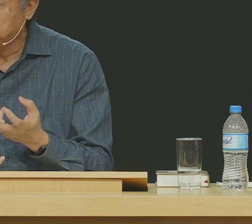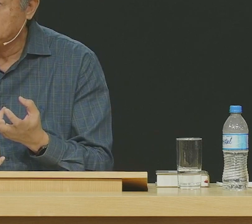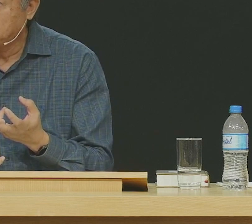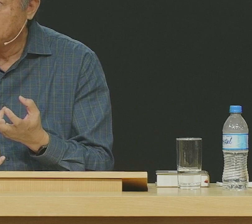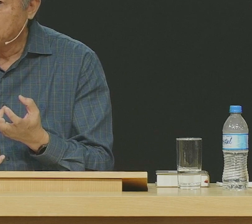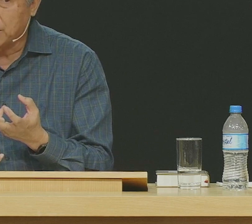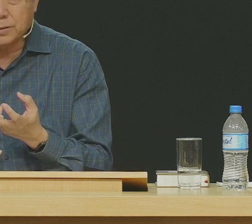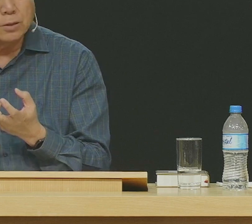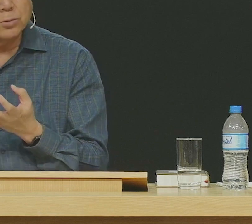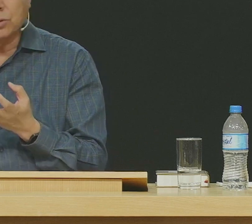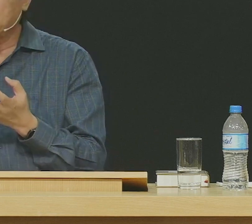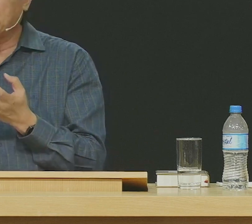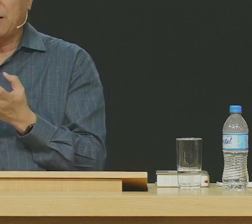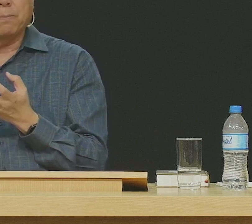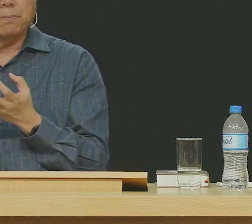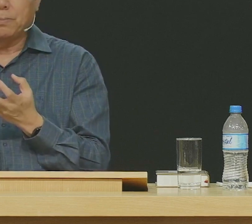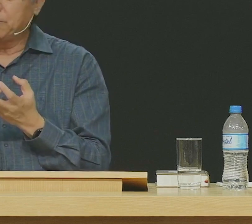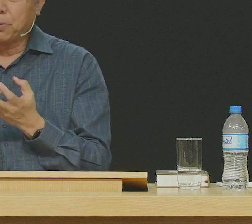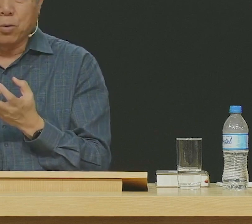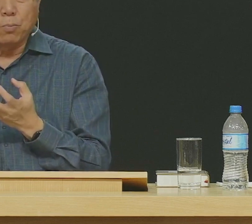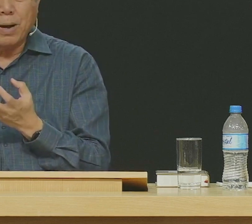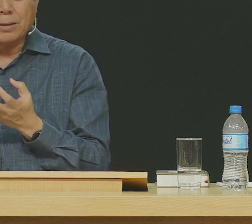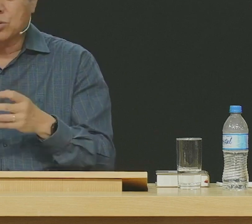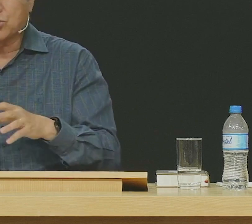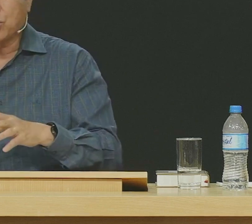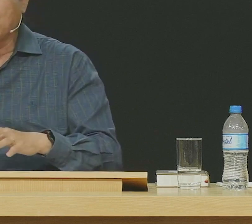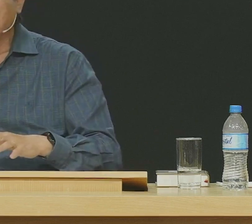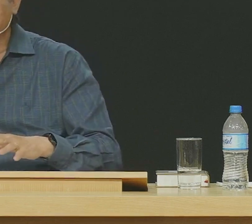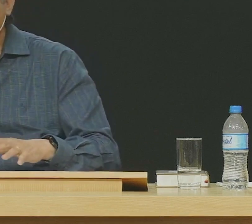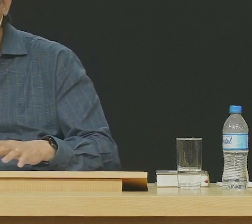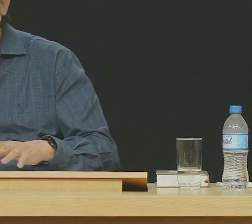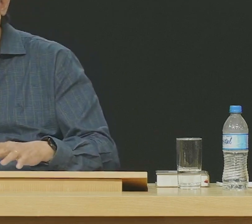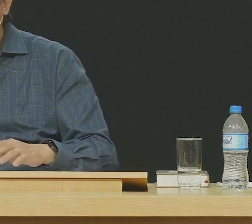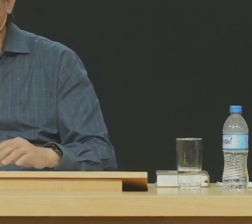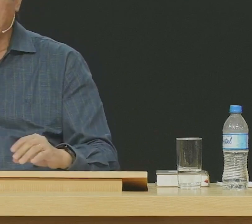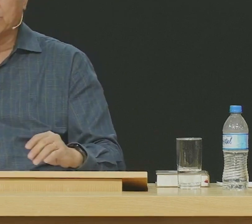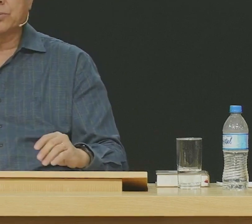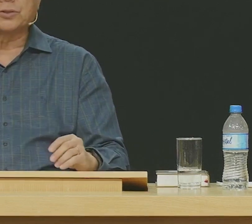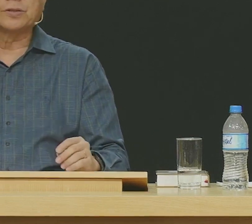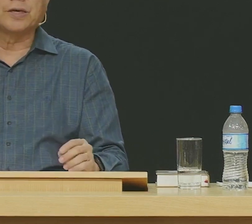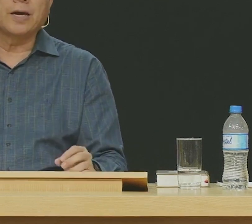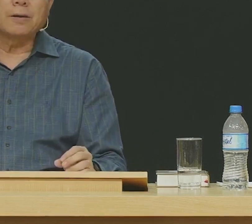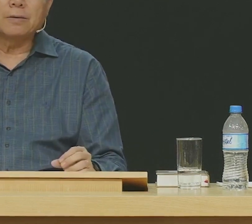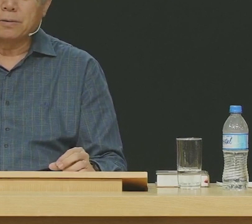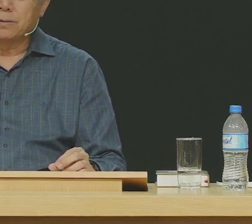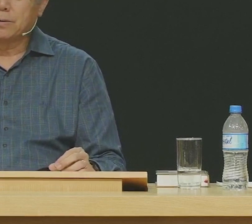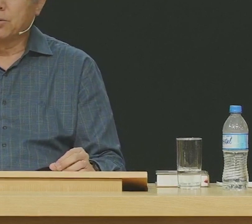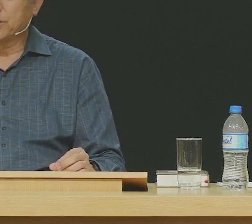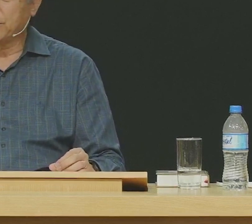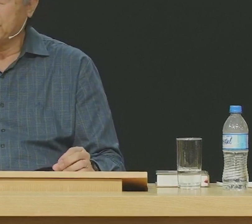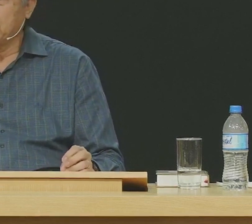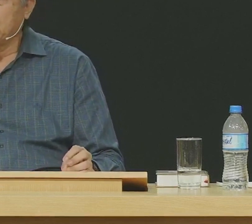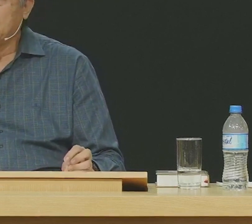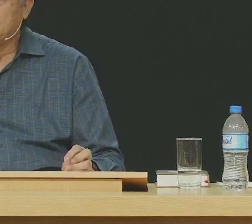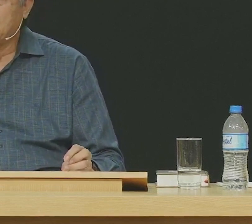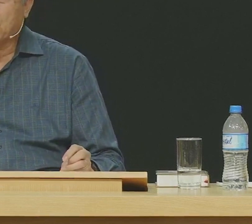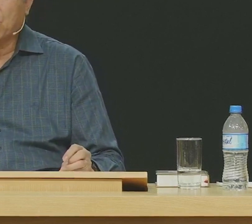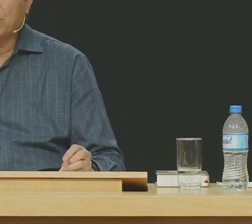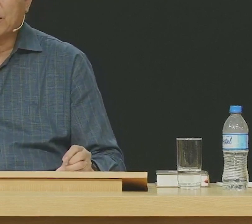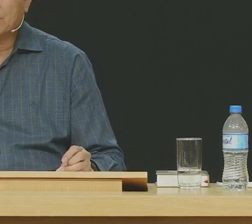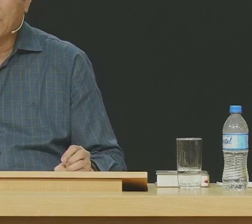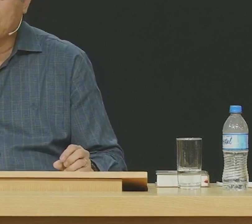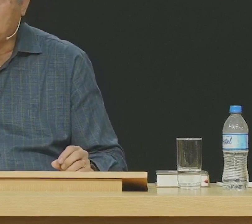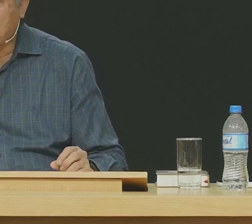alma. Mas Deus não está preocupado só com isso. Deus quer o quê?